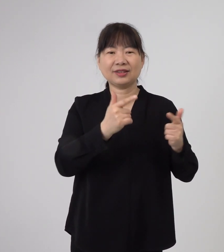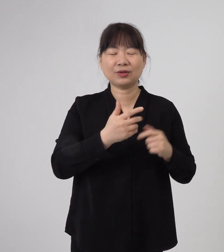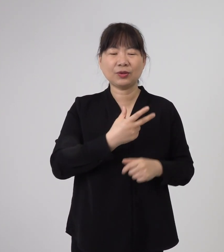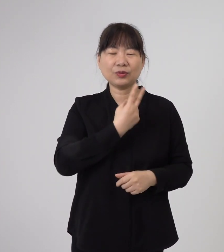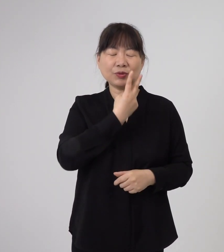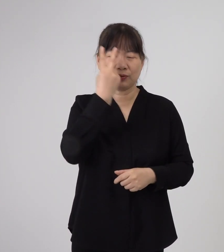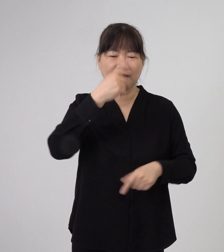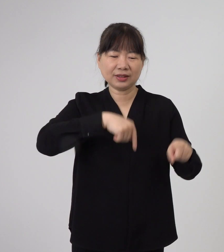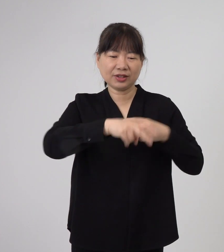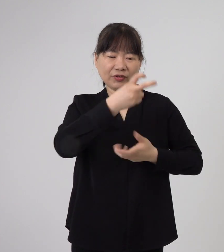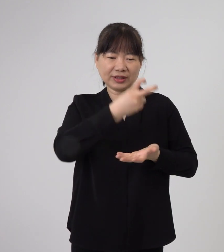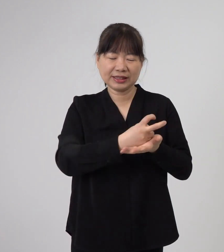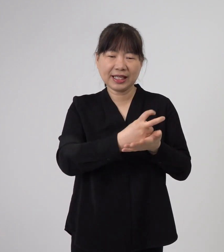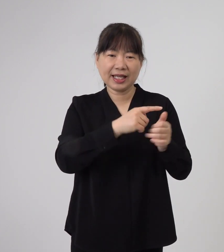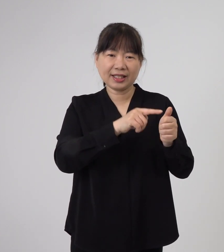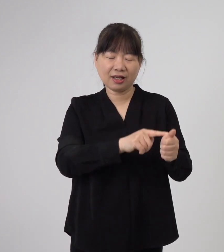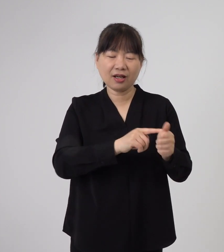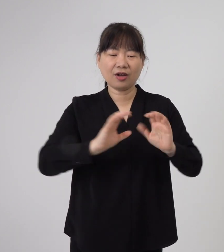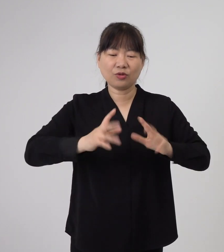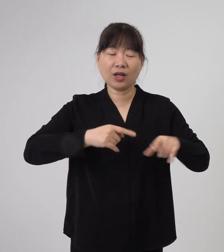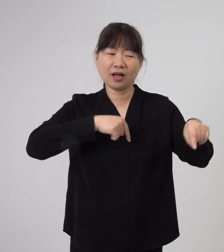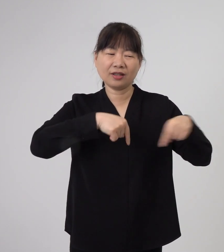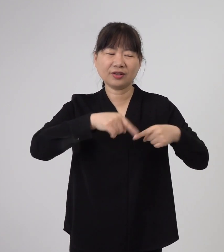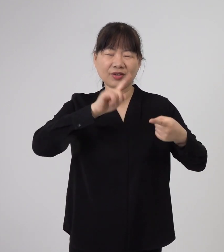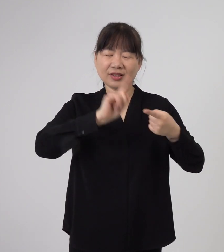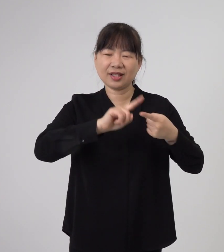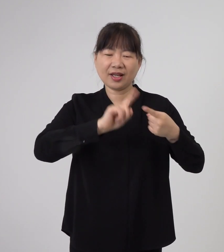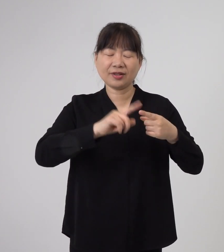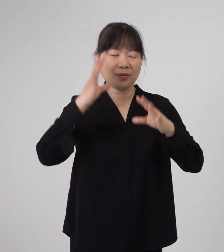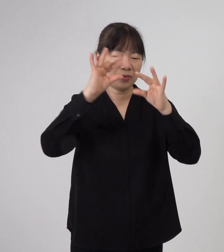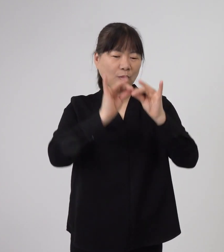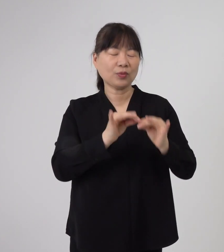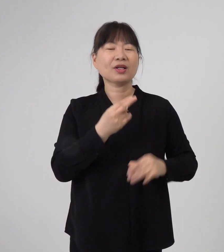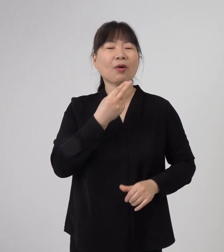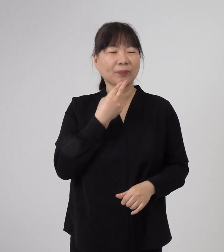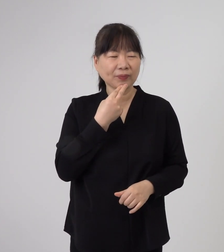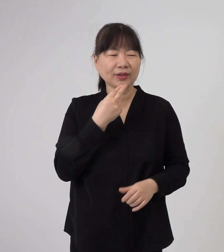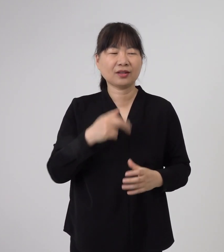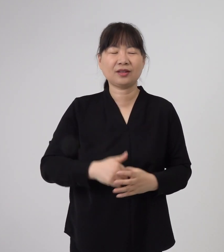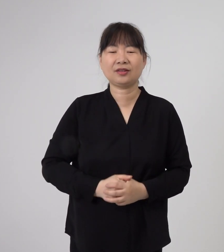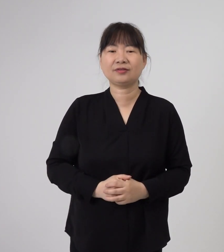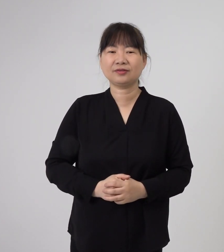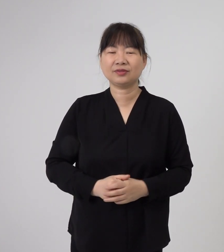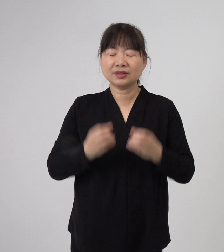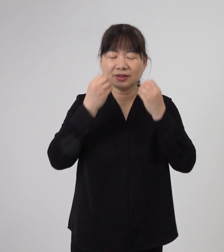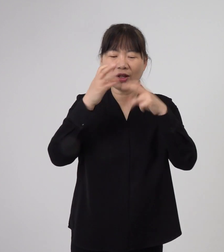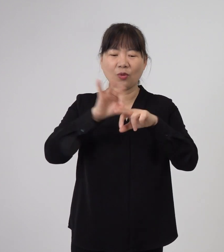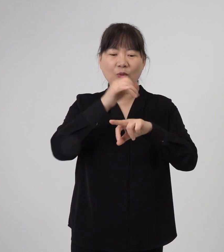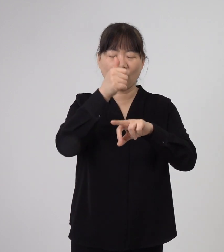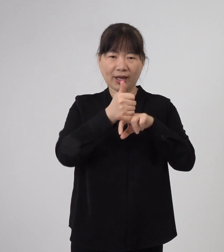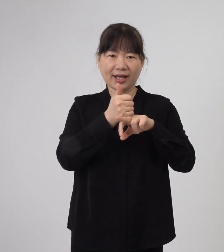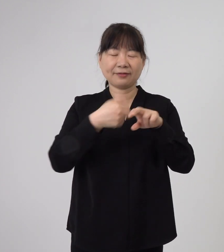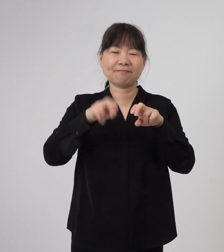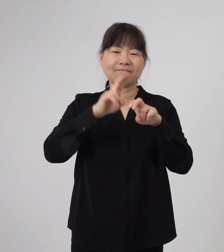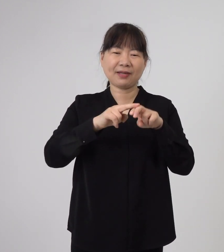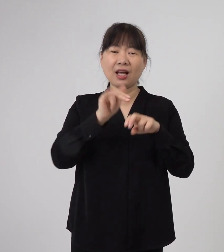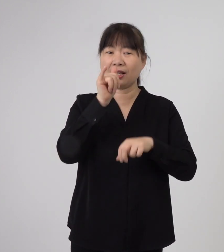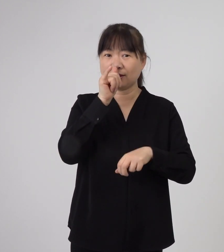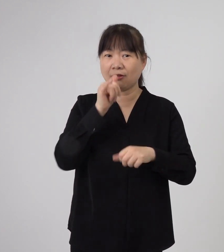요셉의 정책과 국가 경영에 전혀 동의하지 않는 새 왕이 일어났다 그 뜻이에요.